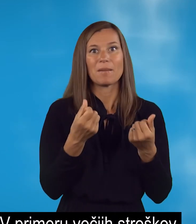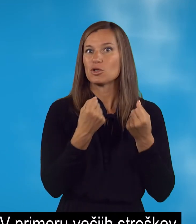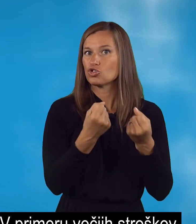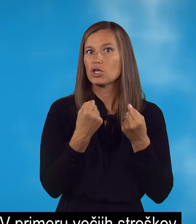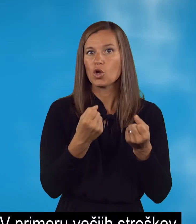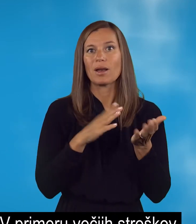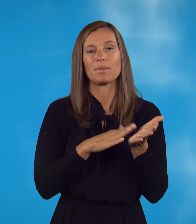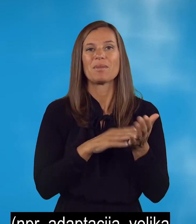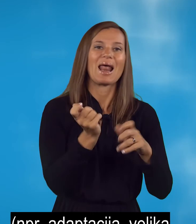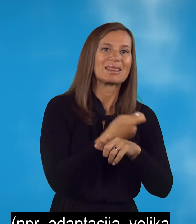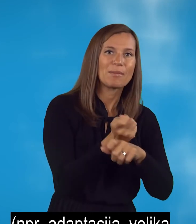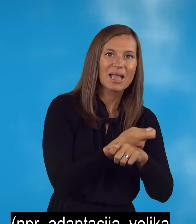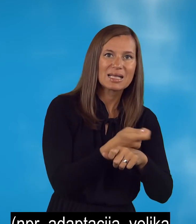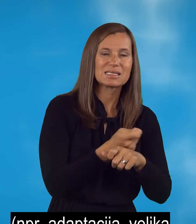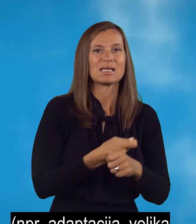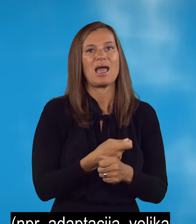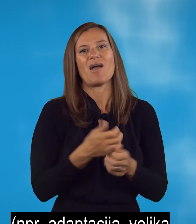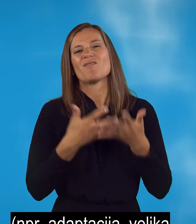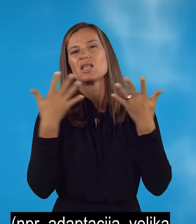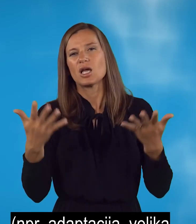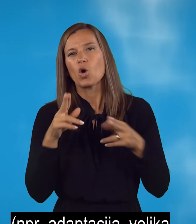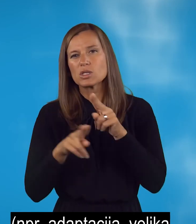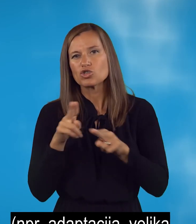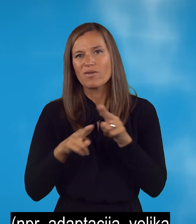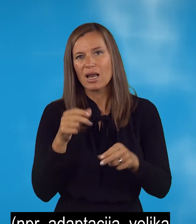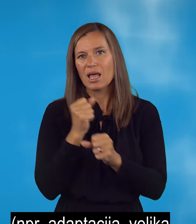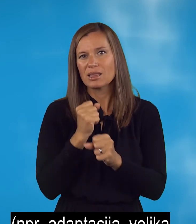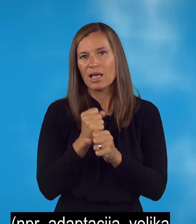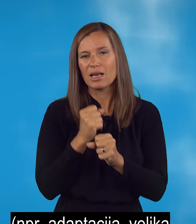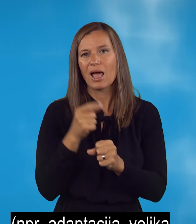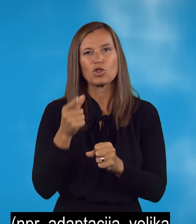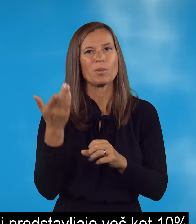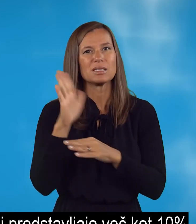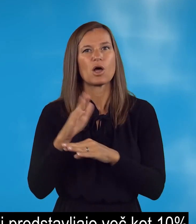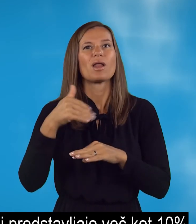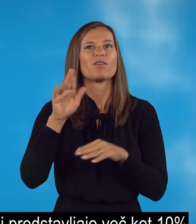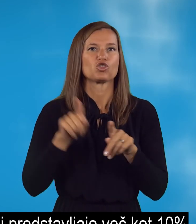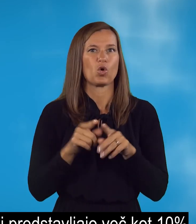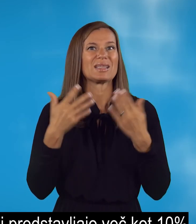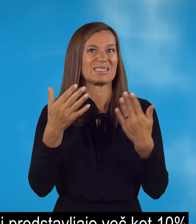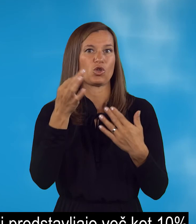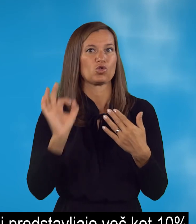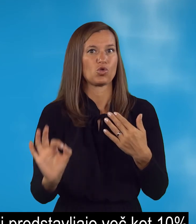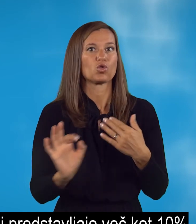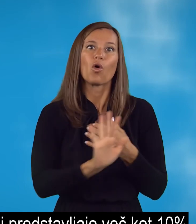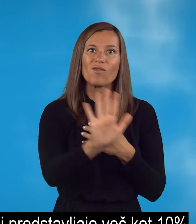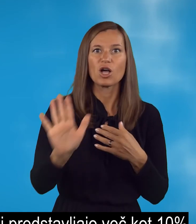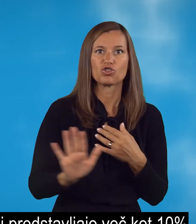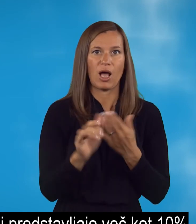nepremičnino, na primer adaptacija, velika vzdrževalna dela, ki predstavljajo več kot 10% vašega dohodka